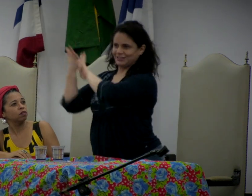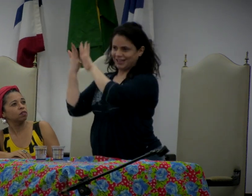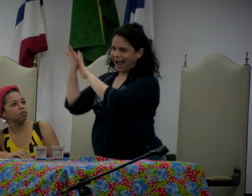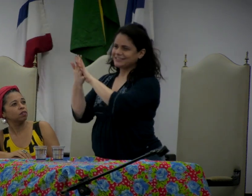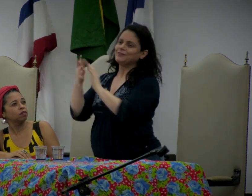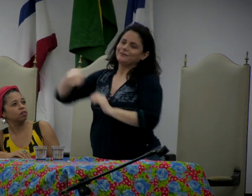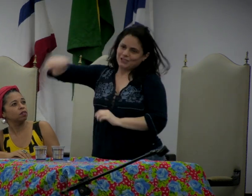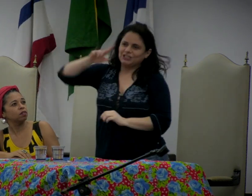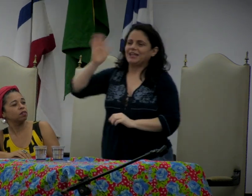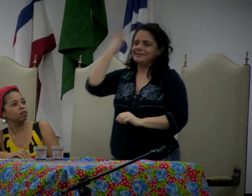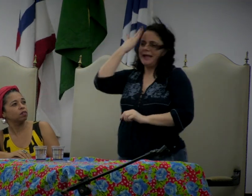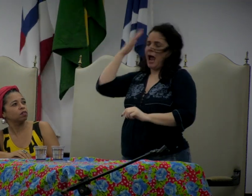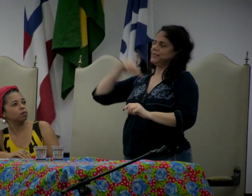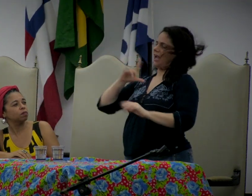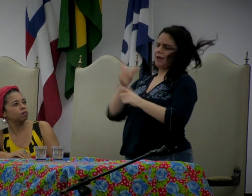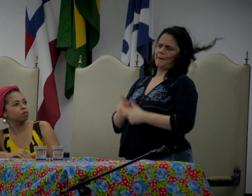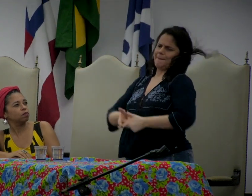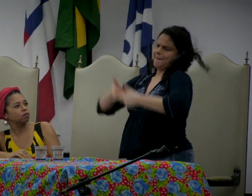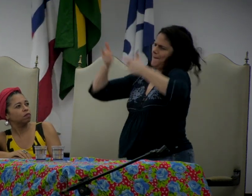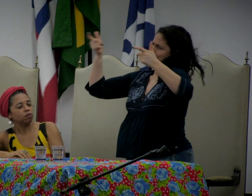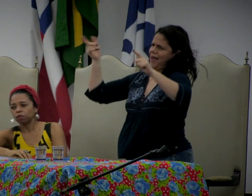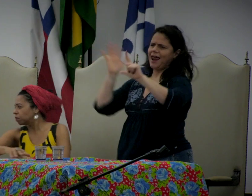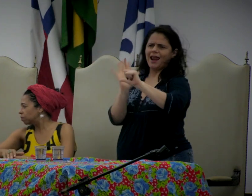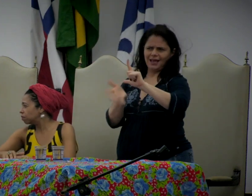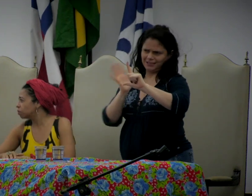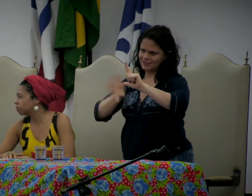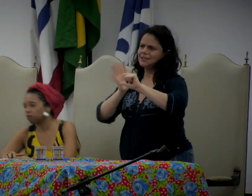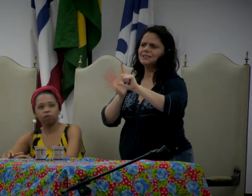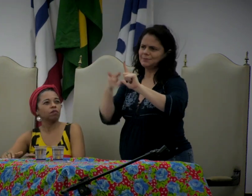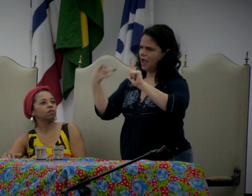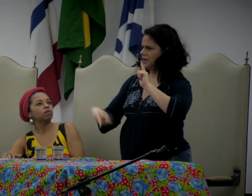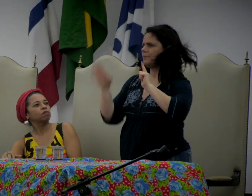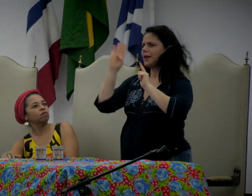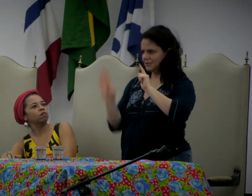linguística que valorize a língua de sinais. Vocês já sabem que a maioria